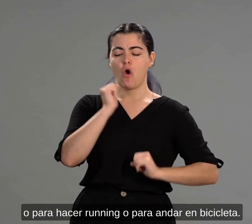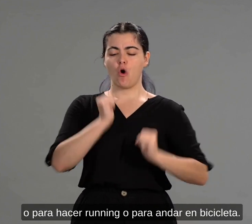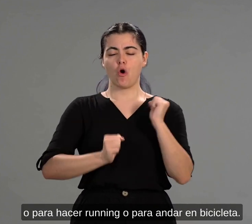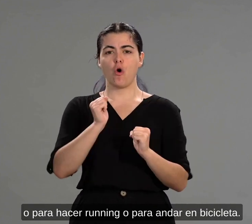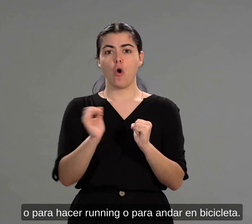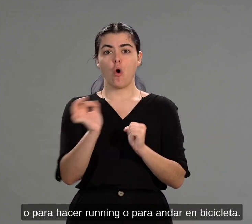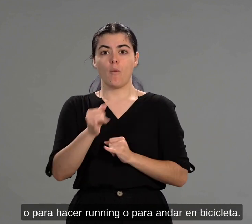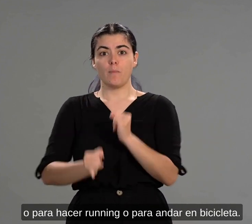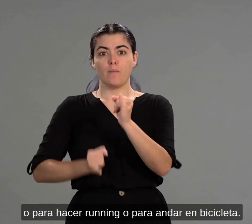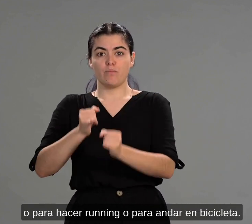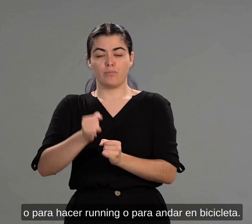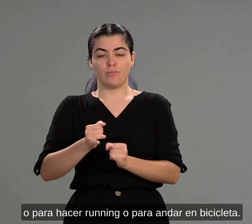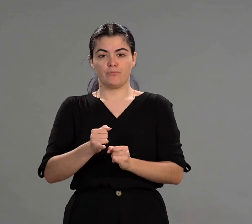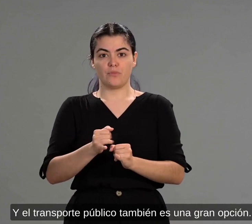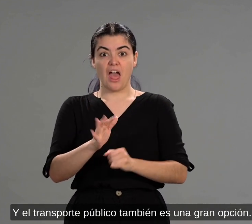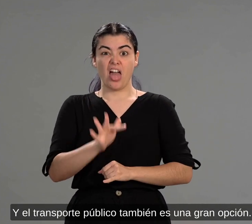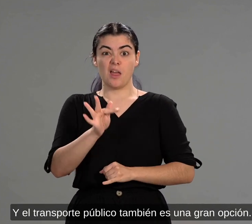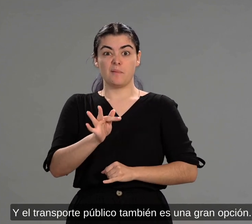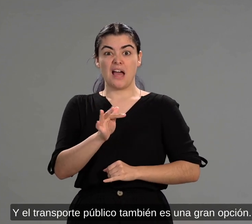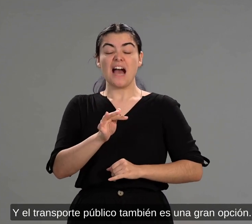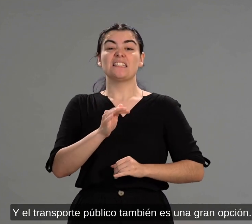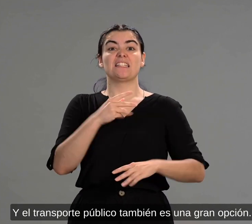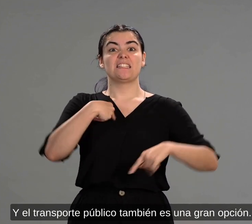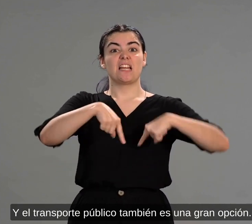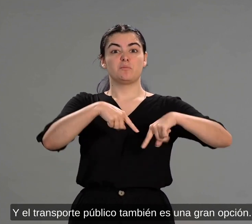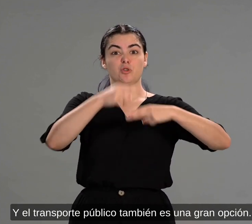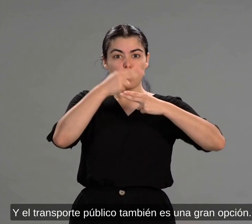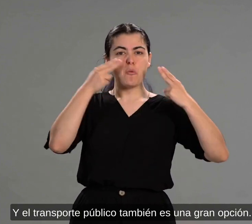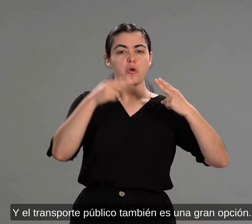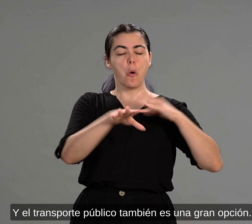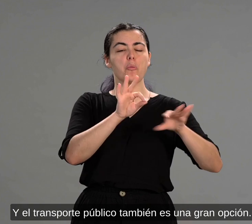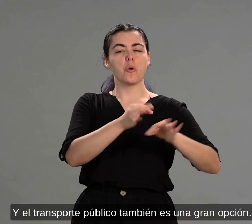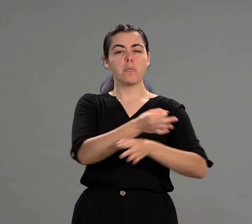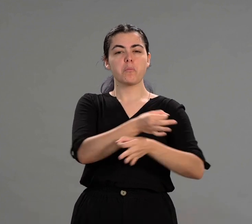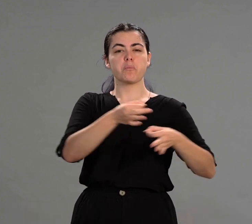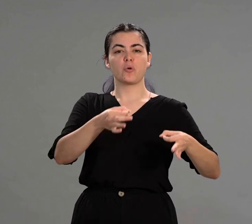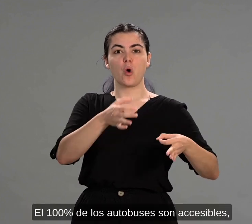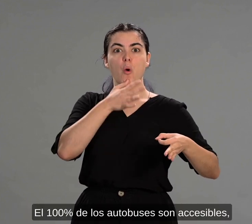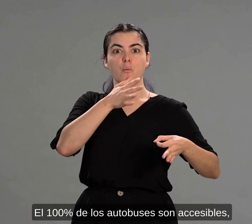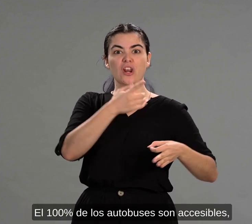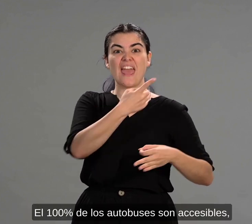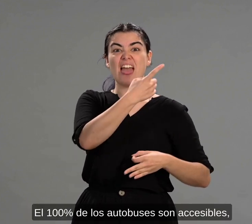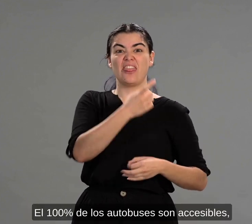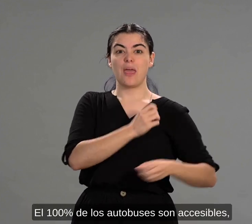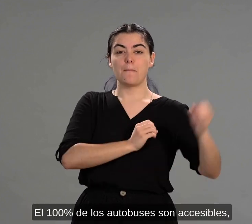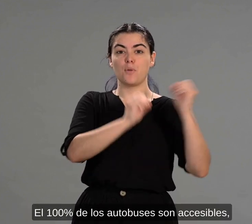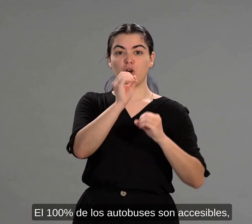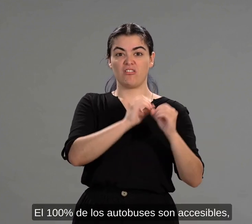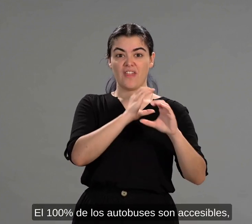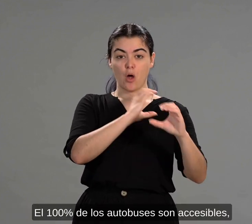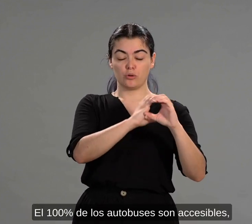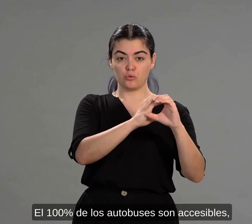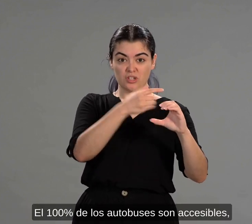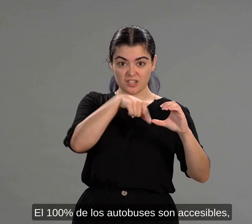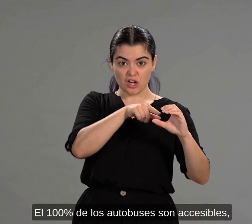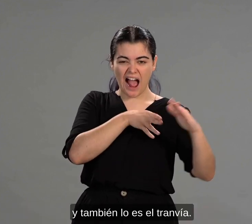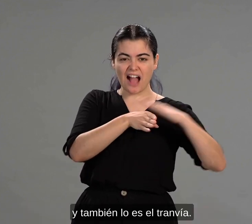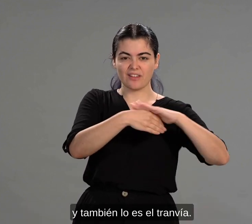o para andar en bicicleta. Y el transporte público también es una gran opción. El 100% de los autobuses son accesibles y también